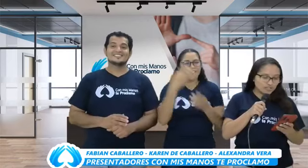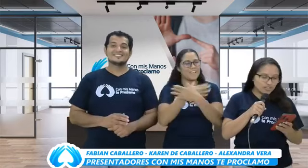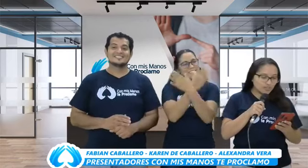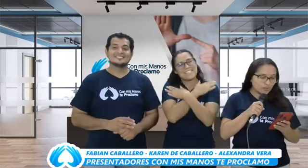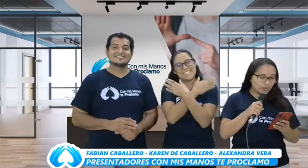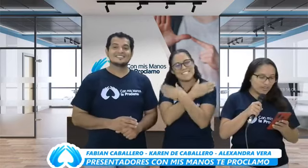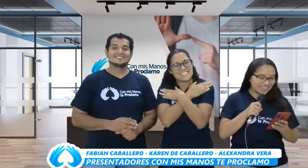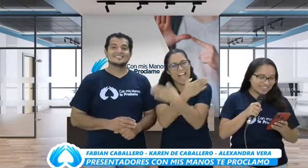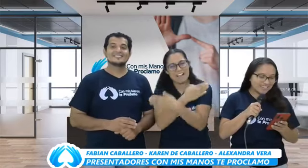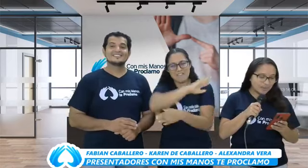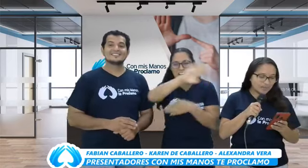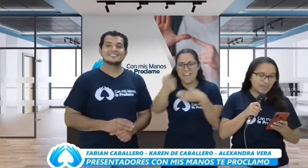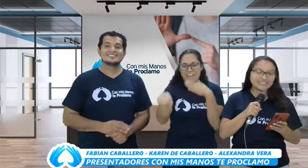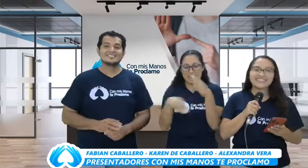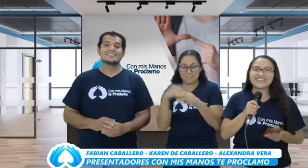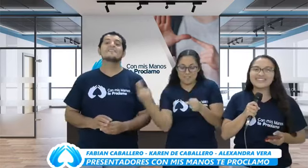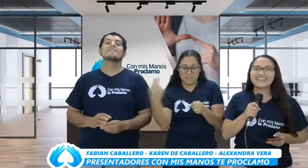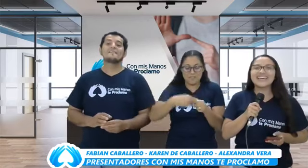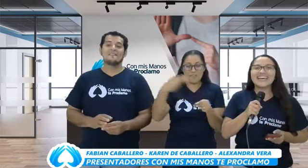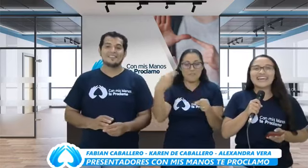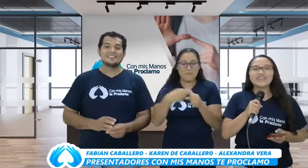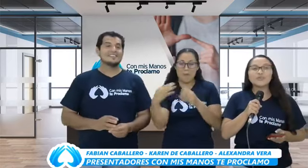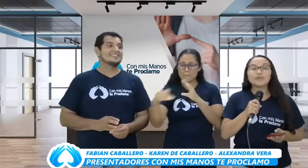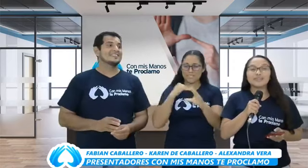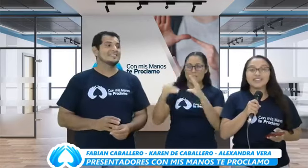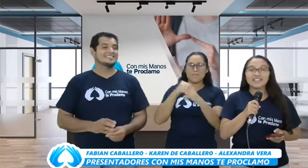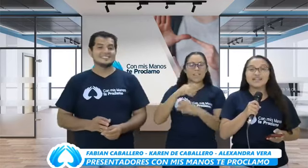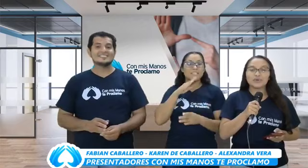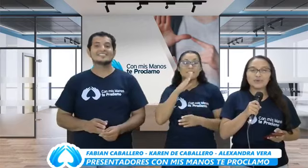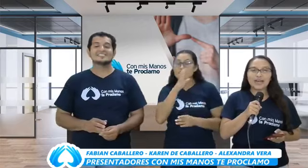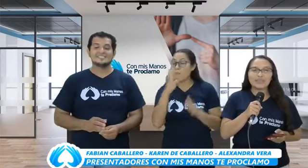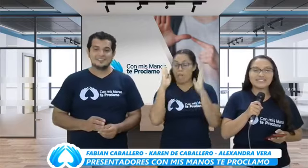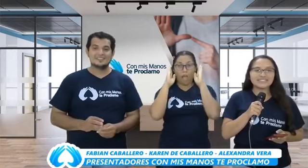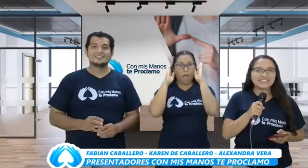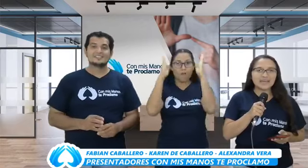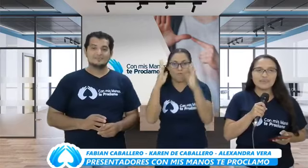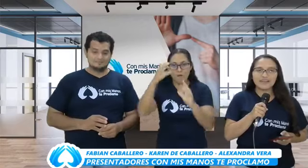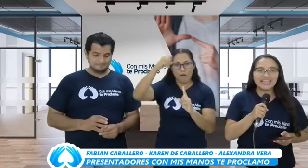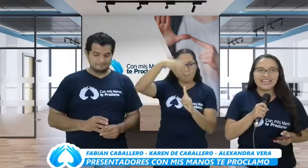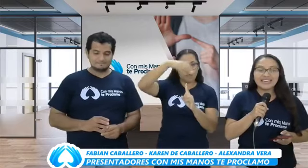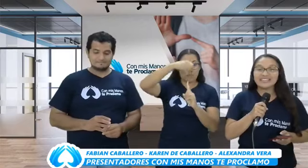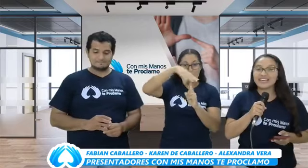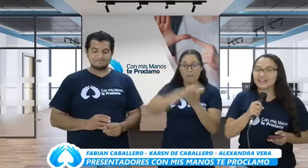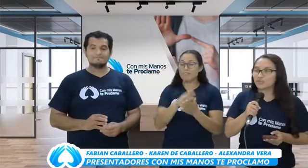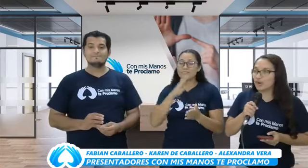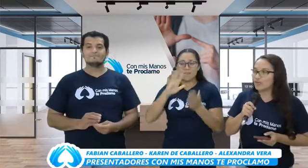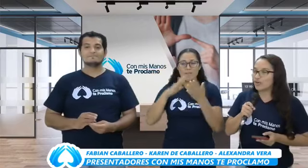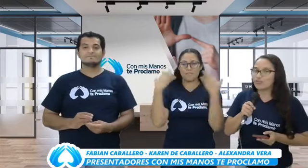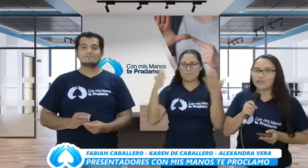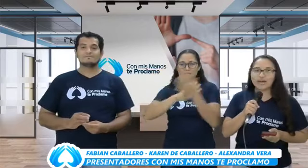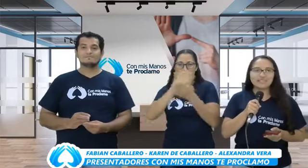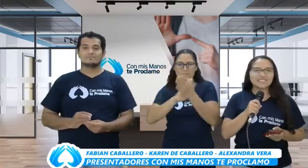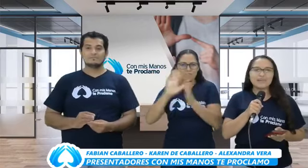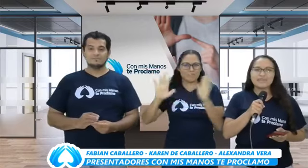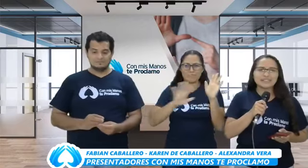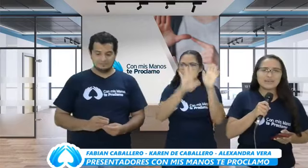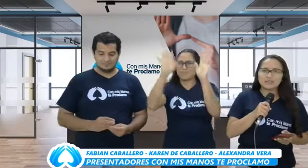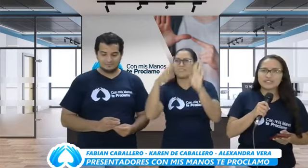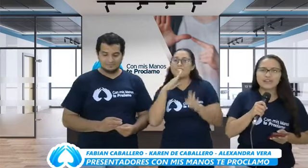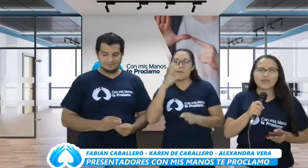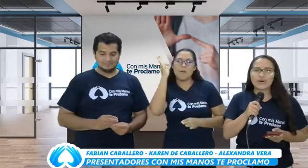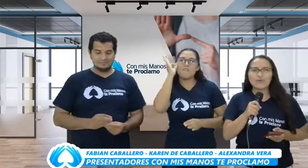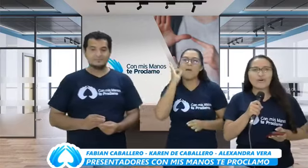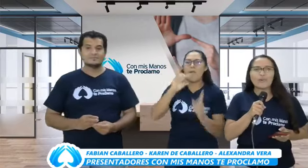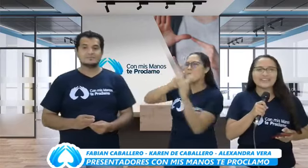enviamos muchos saludos por aquí, ya también nos escriben, ellos muy pendientes del programa, siempre interactuando con Fabi, siempre